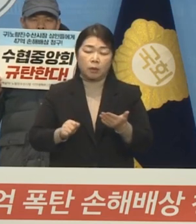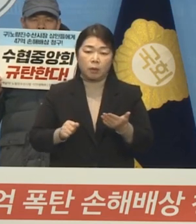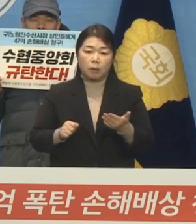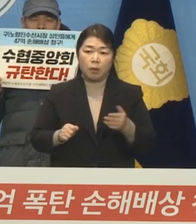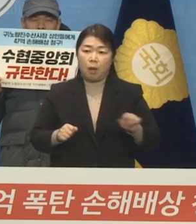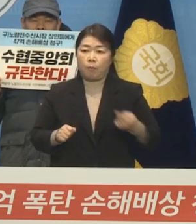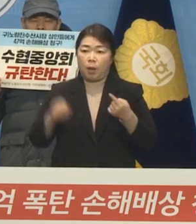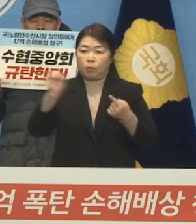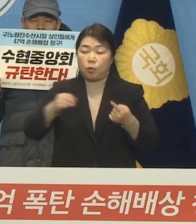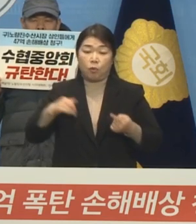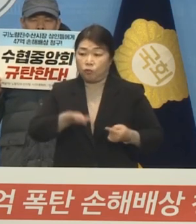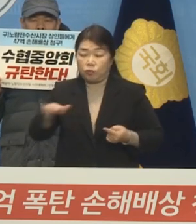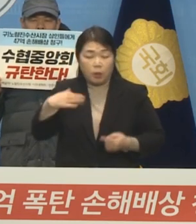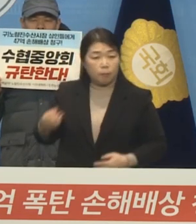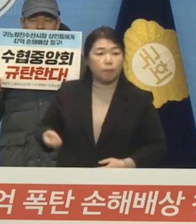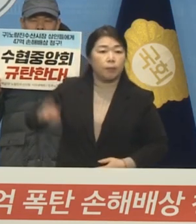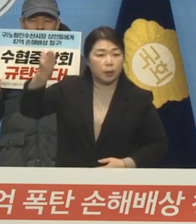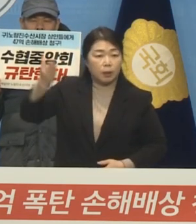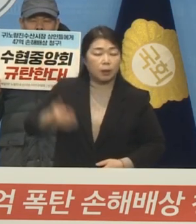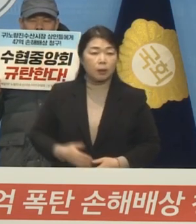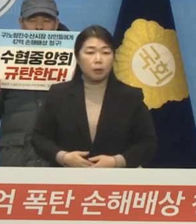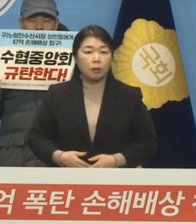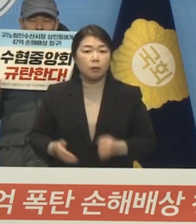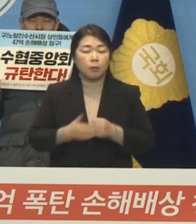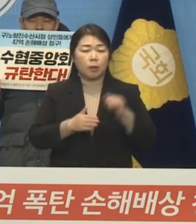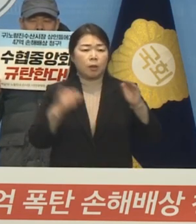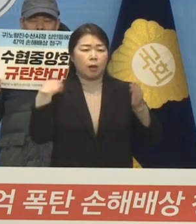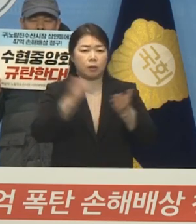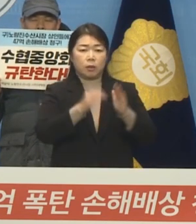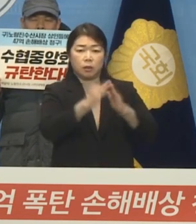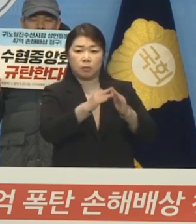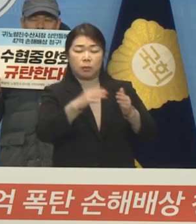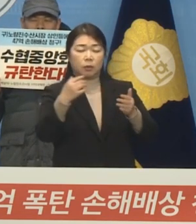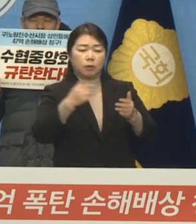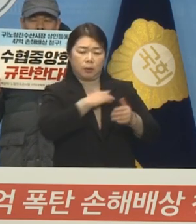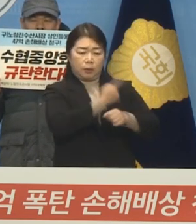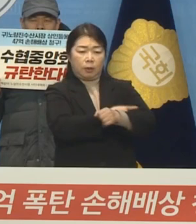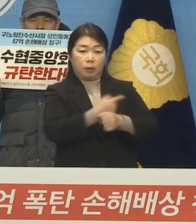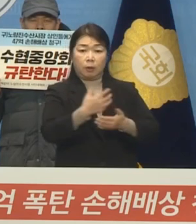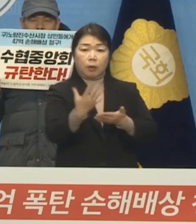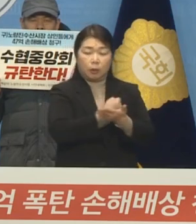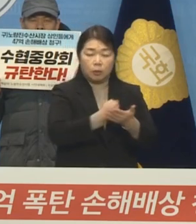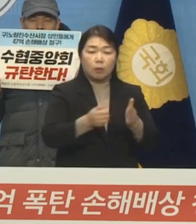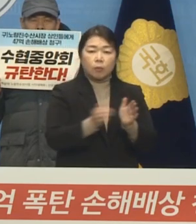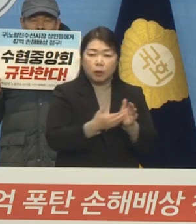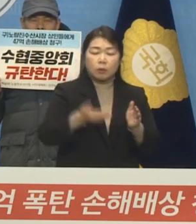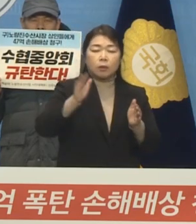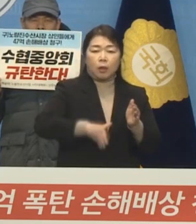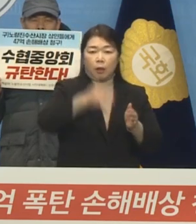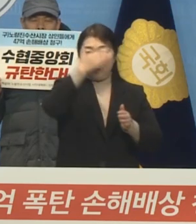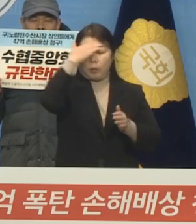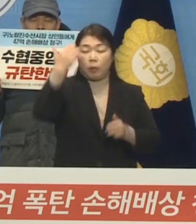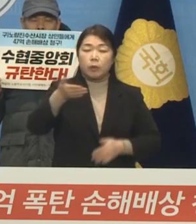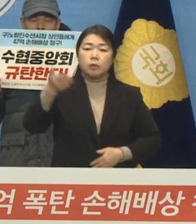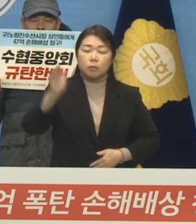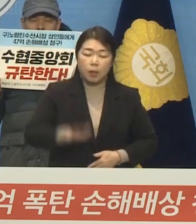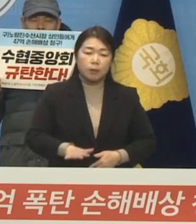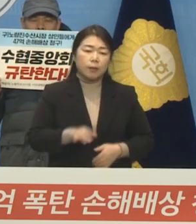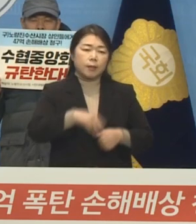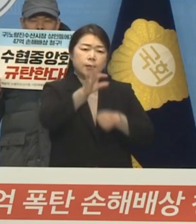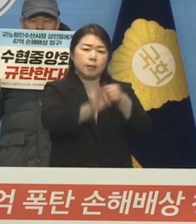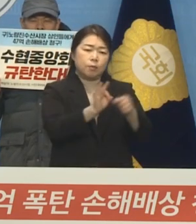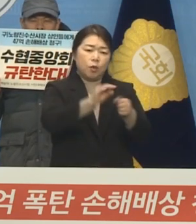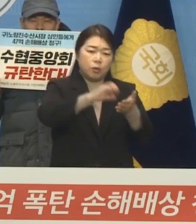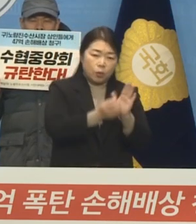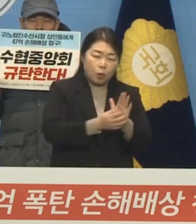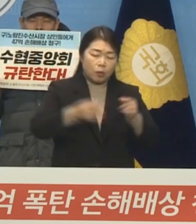100% 또 승리를 했습니다. 그래서 집을 다시 찾긴 찾았는데 하여튼 지금 이 한 10년 가까이 싸우다